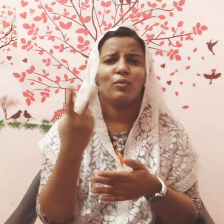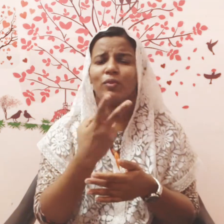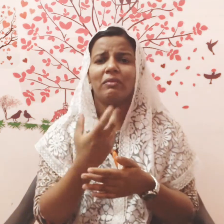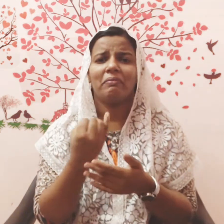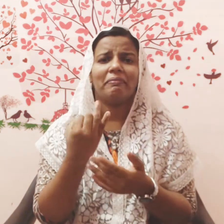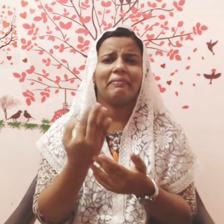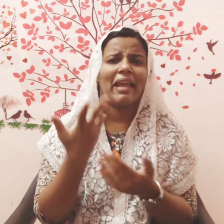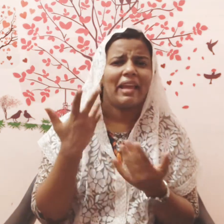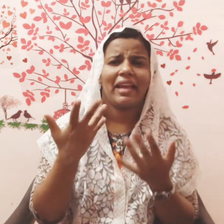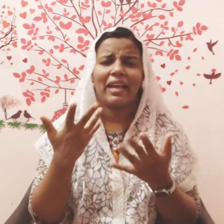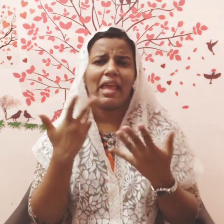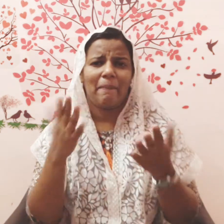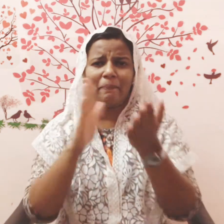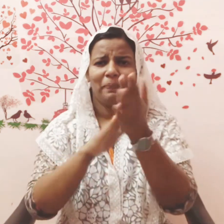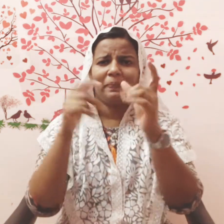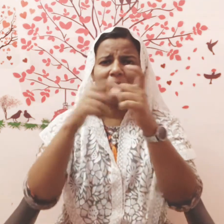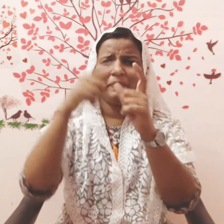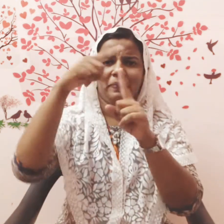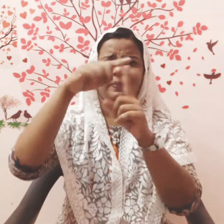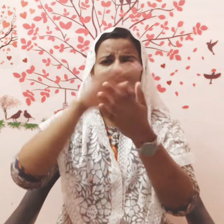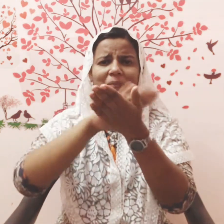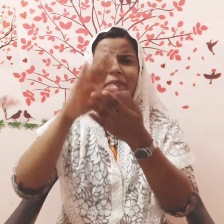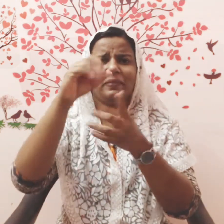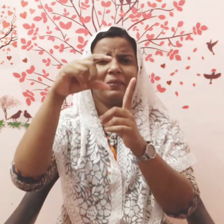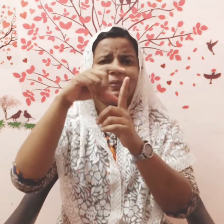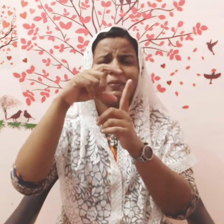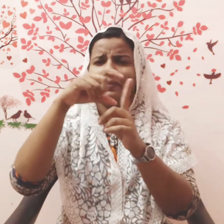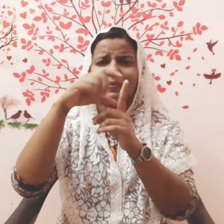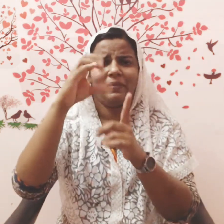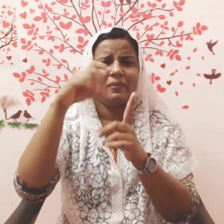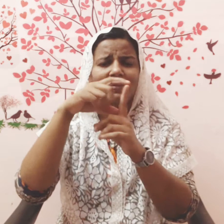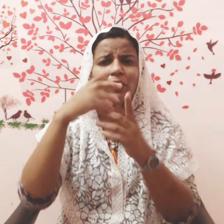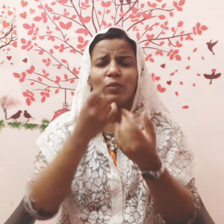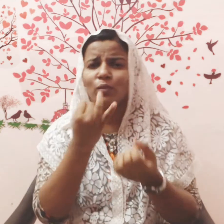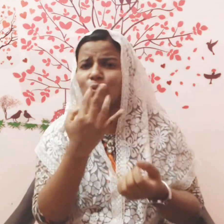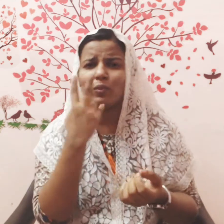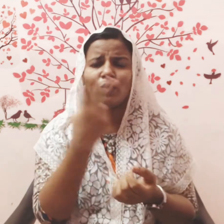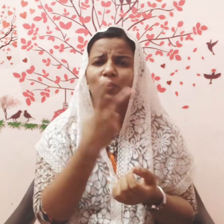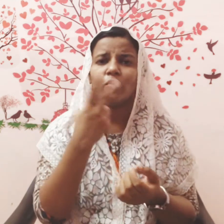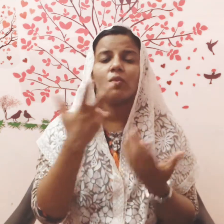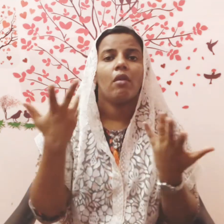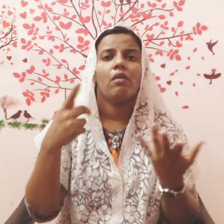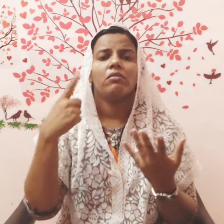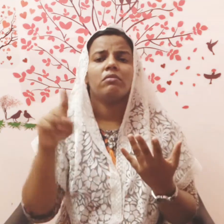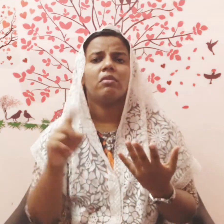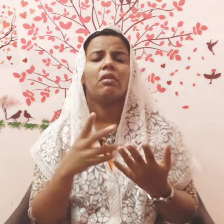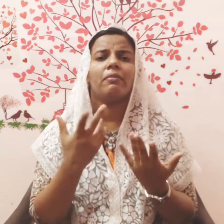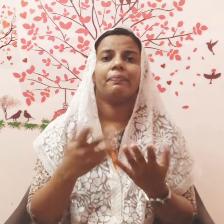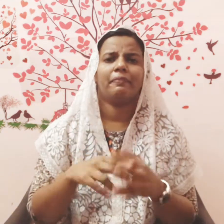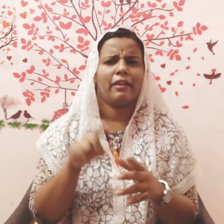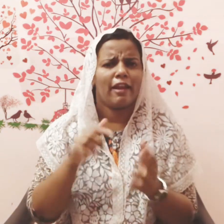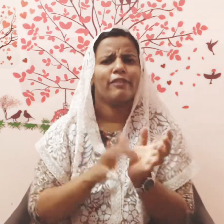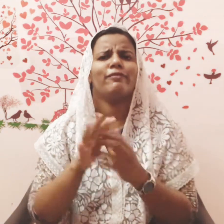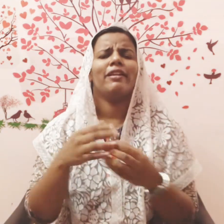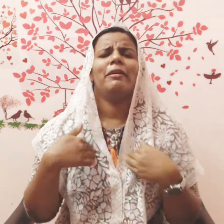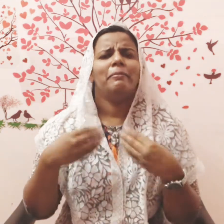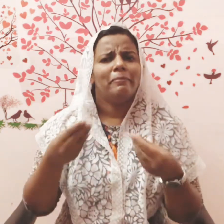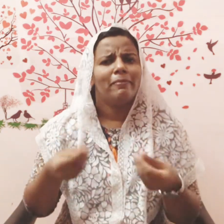രീതികൾ നോക്കി, പല മെത്തേഡ്സ് നോക്കി, പരിഹാരമില്ലാത്ത പ്രശ്നമാണോ, ഇന്ന് പകൽക്കാലം കർത്താവിന് പരിഹാരം തരുവാൻ കഴിയും. വിശ്വസിക്കുന്നെങ്കിൽ കരങ്ങളെ